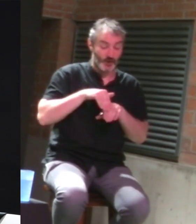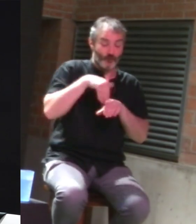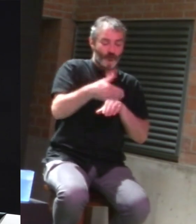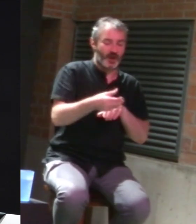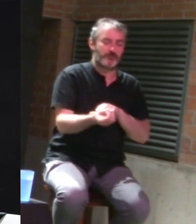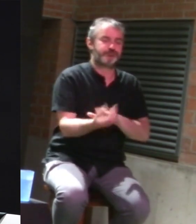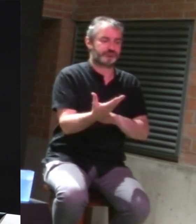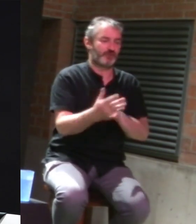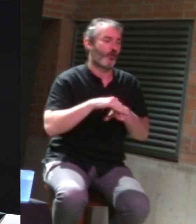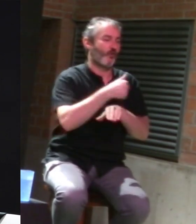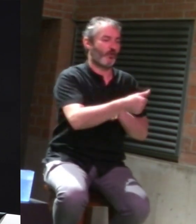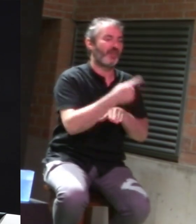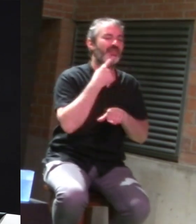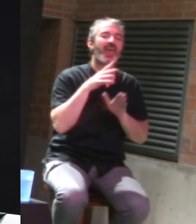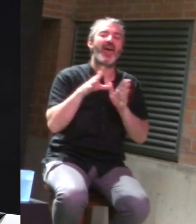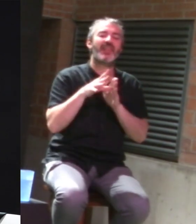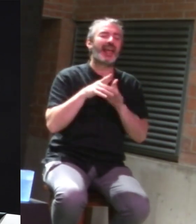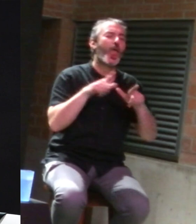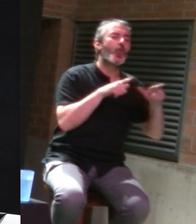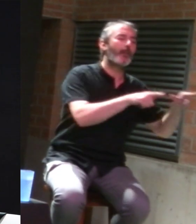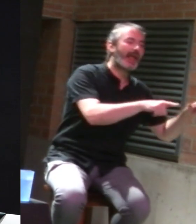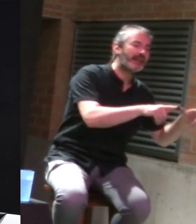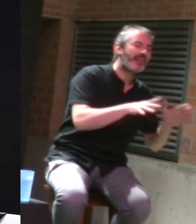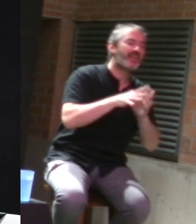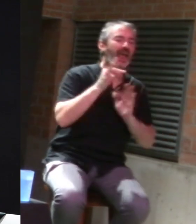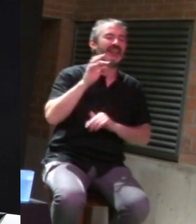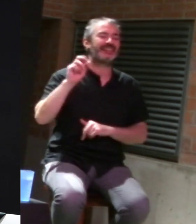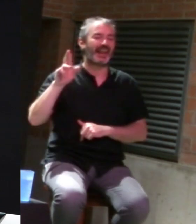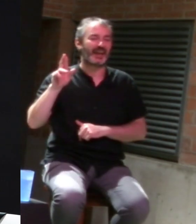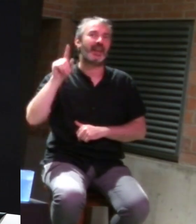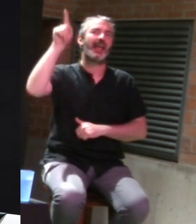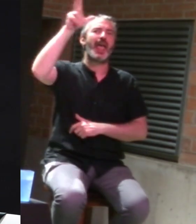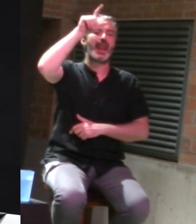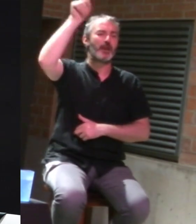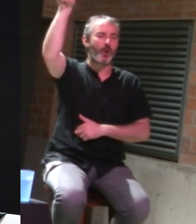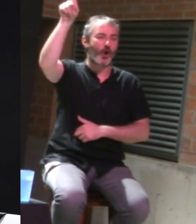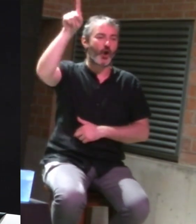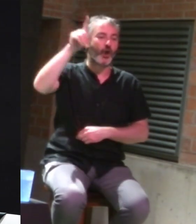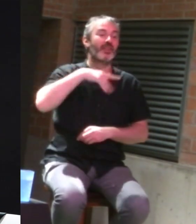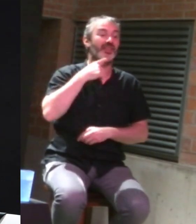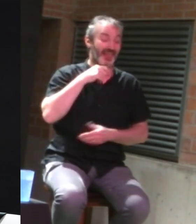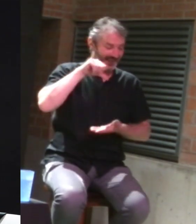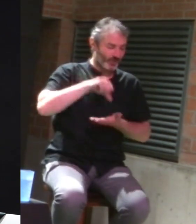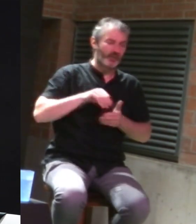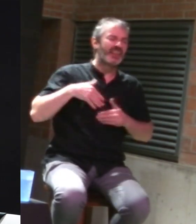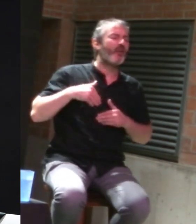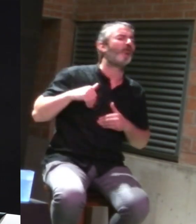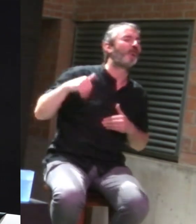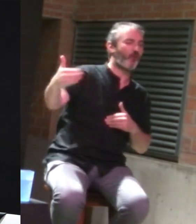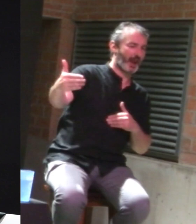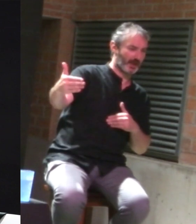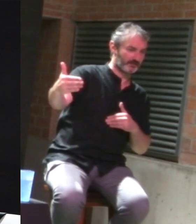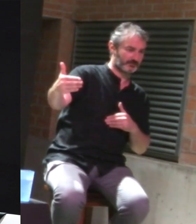aquells anys a les conques del Ter, de Llobregat, zones com Ripoll, molt allunyades del que seria la ciutat, on no